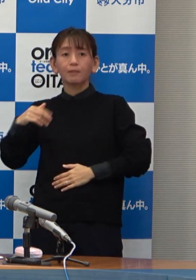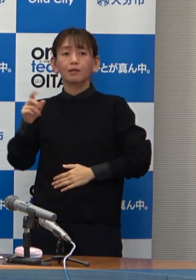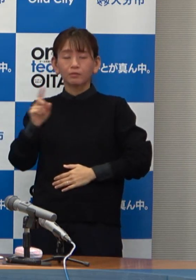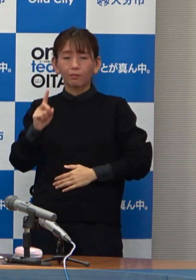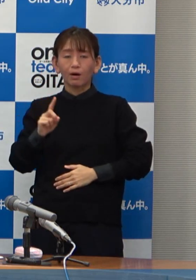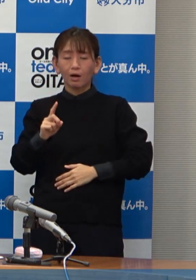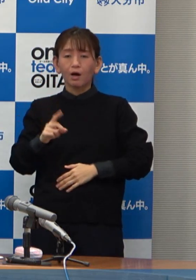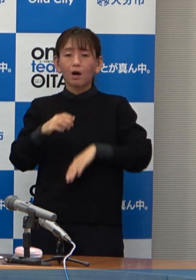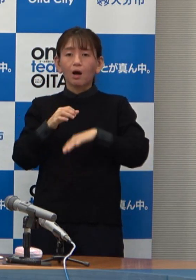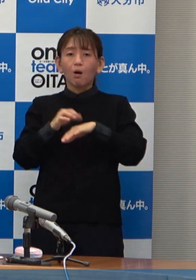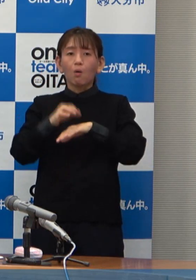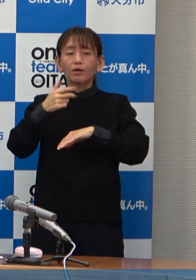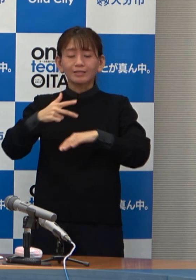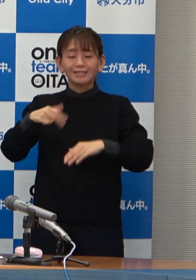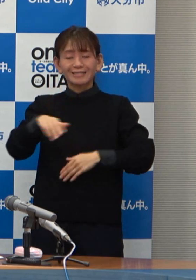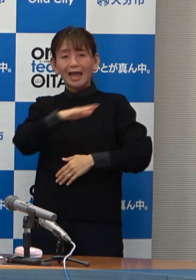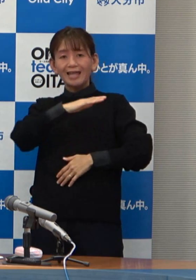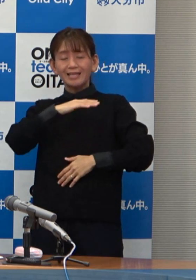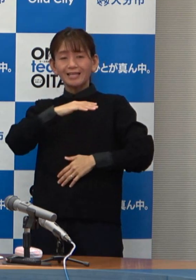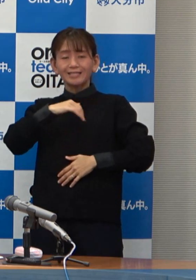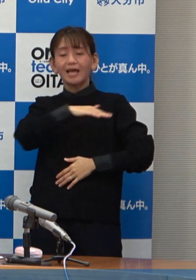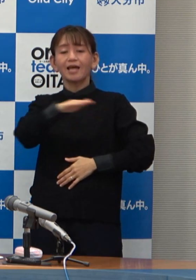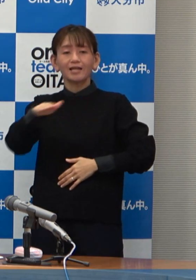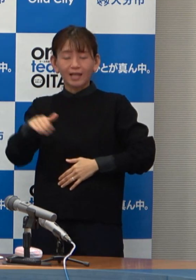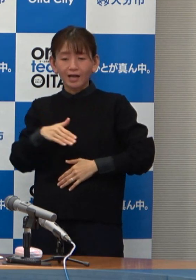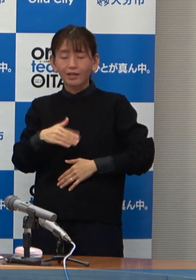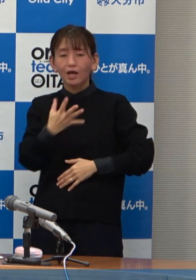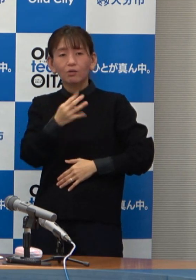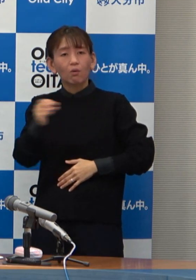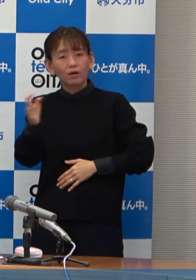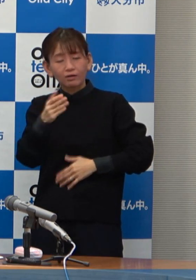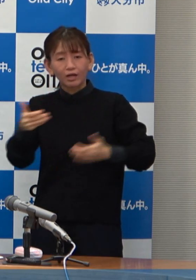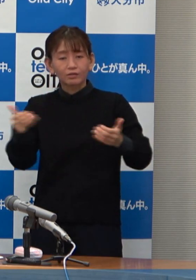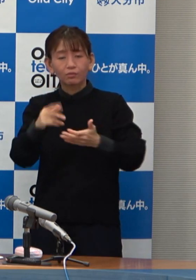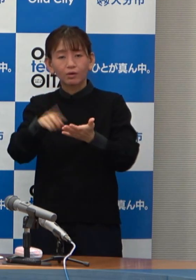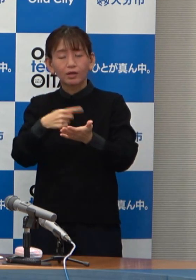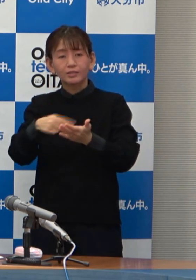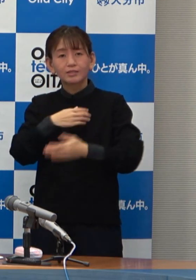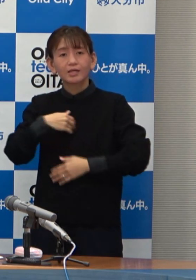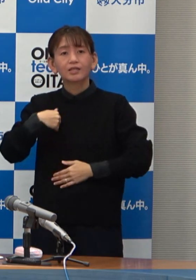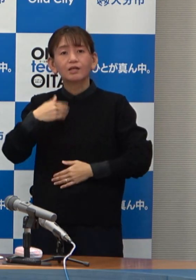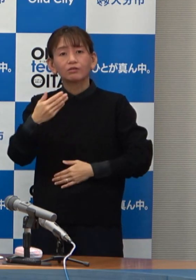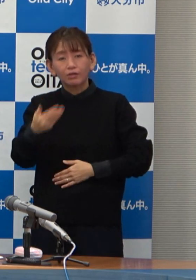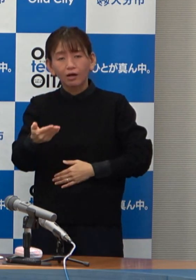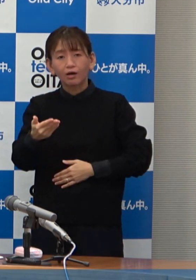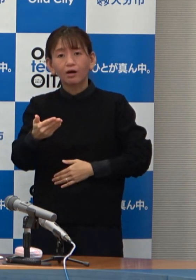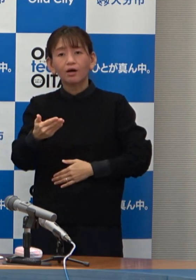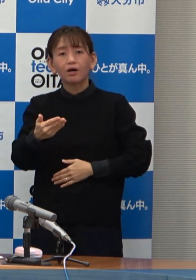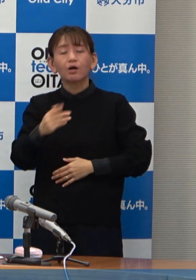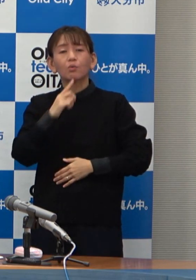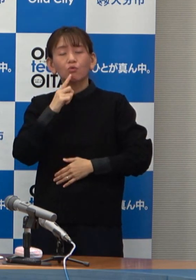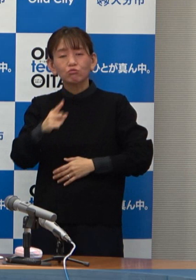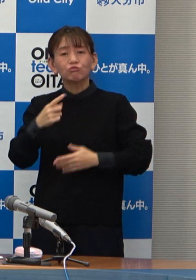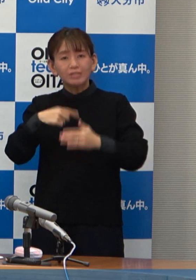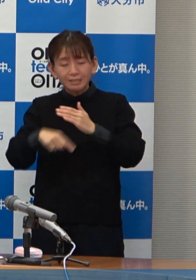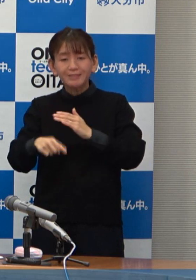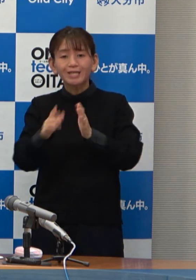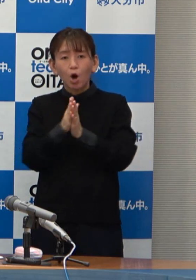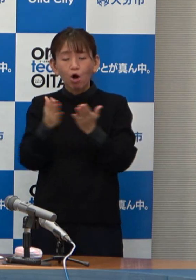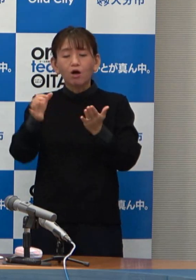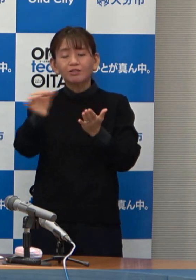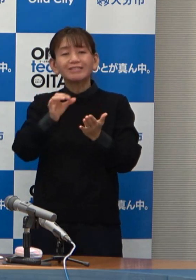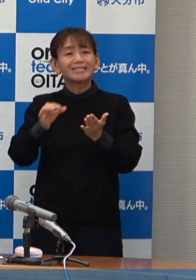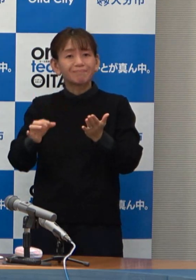全体でえ自分たちではどこまでできているかっていうことをま出すことがそういう